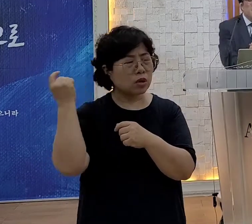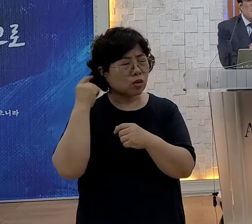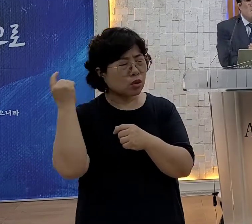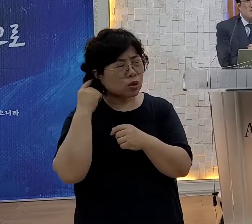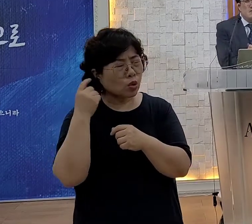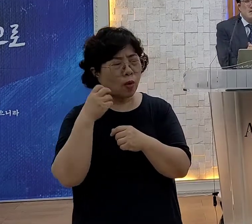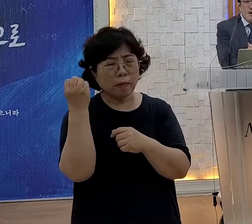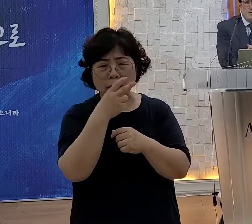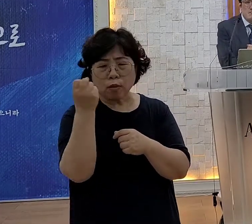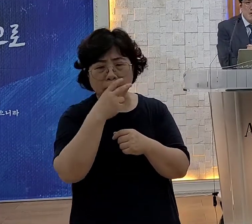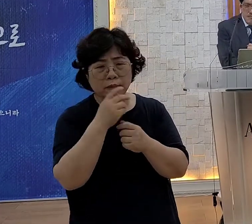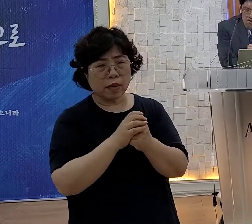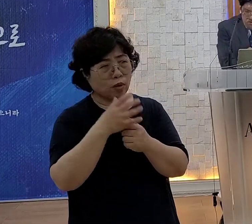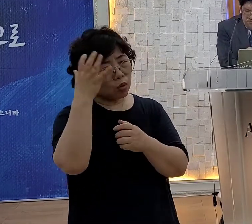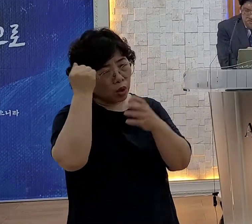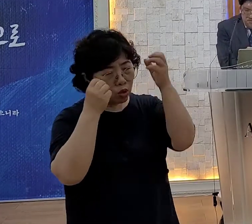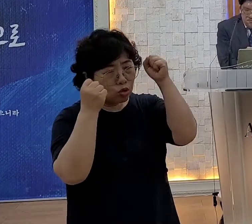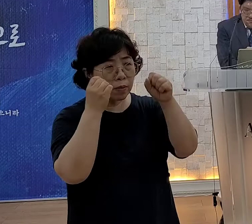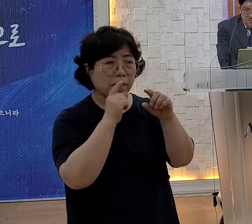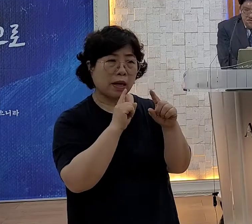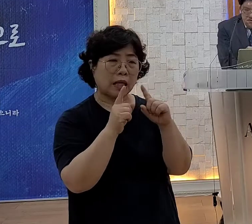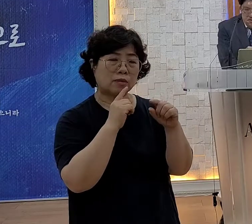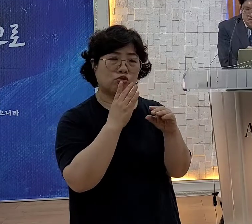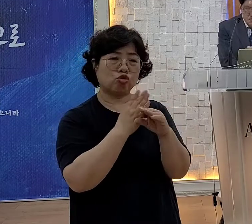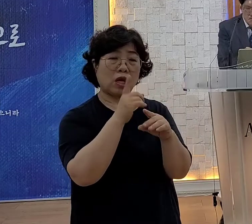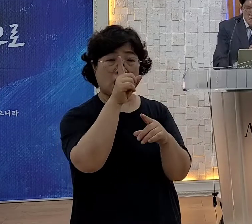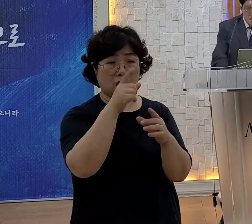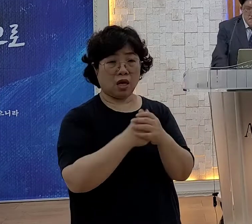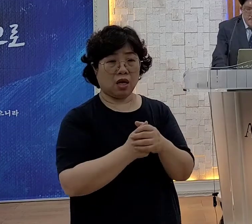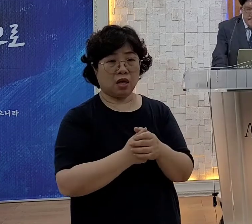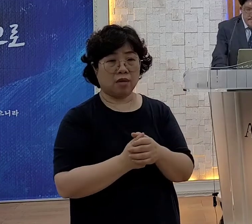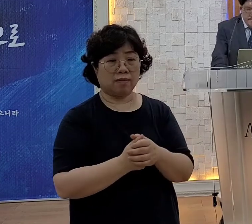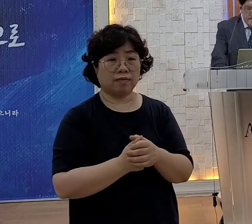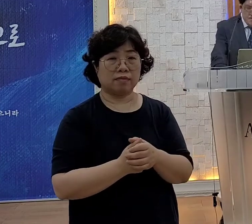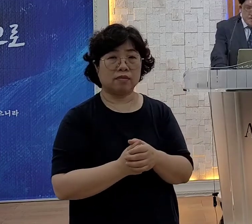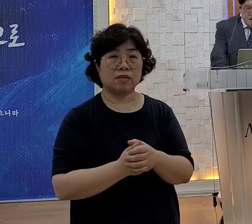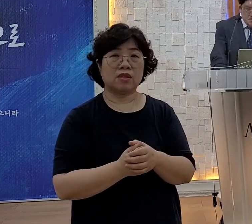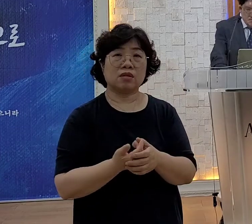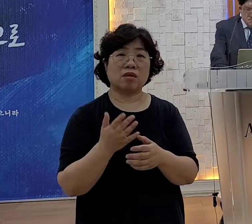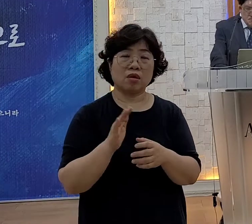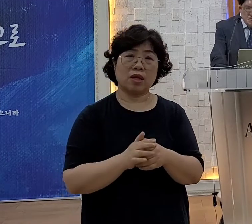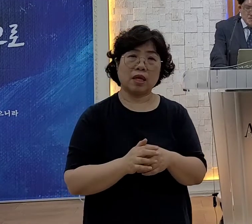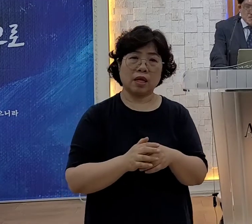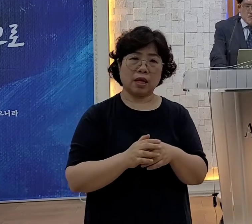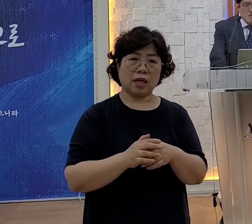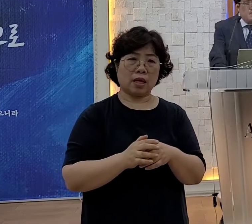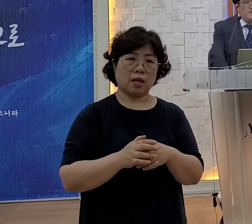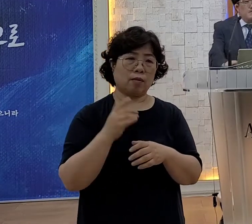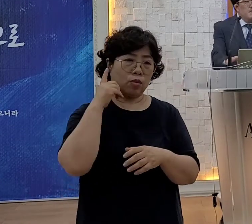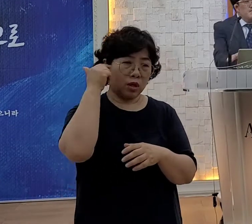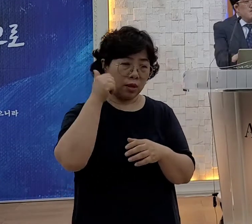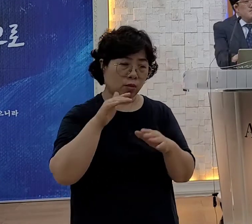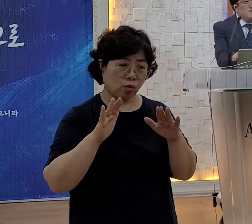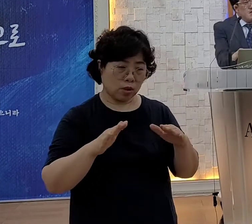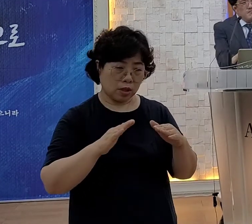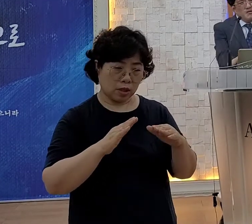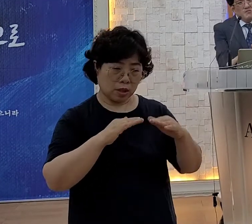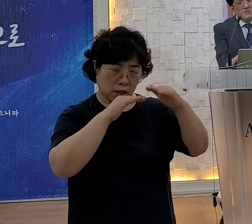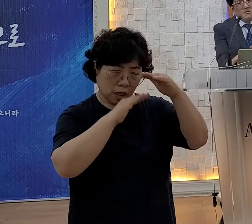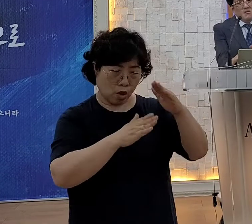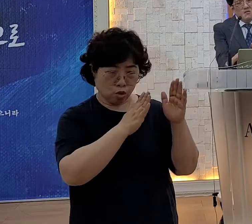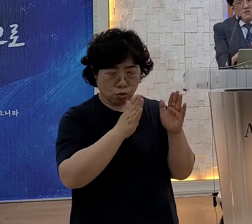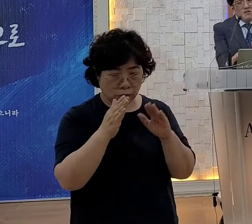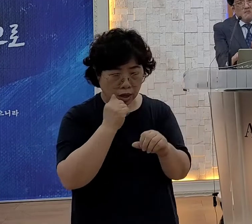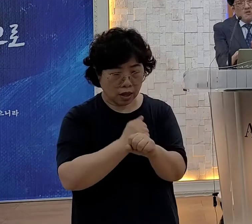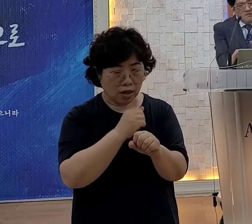또 암송하고 있는 말씀 중에 한 말씀이죠. 그런데 저는 제가 이 말씀을 준비하면서 이 말씀을